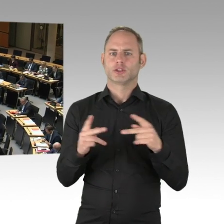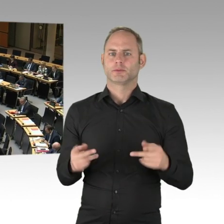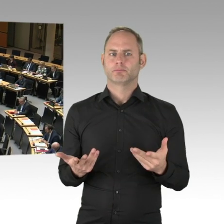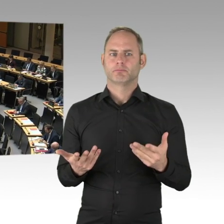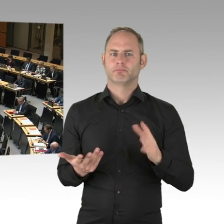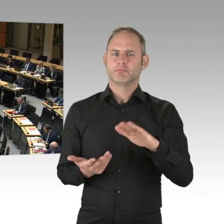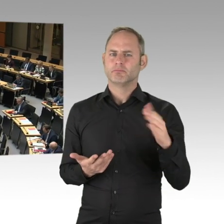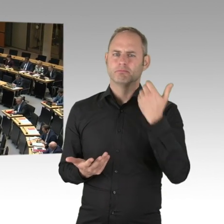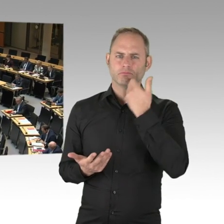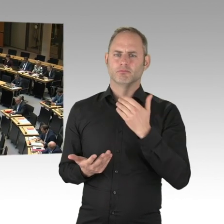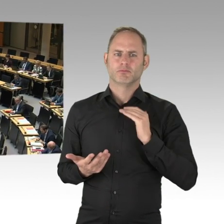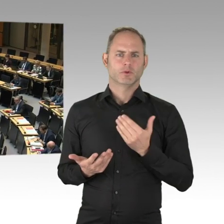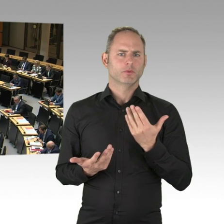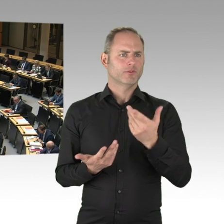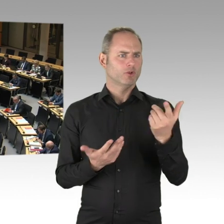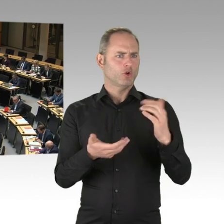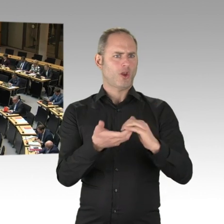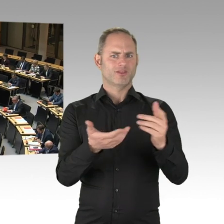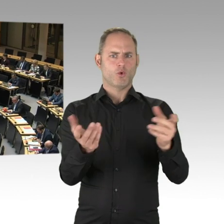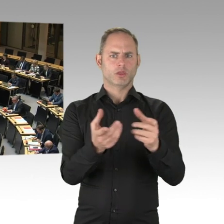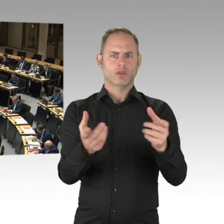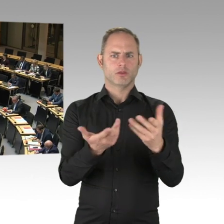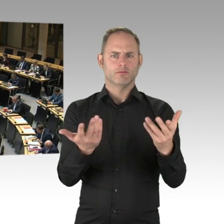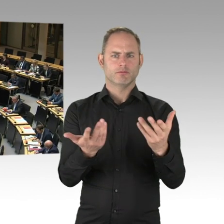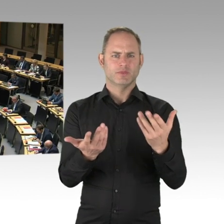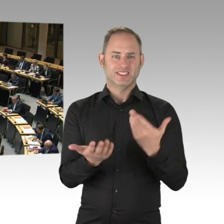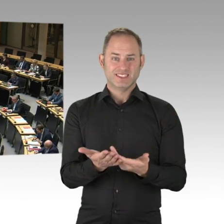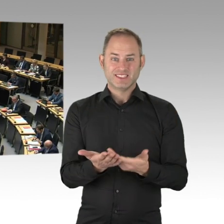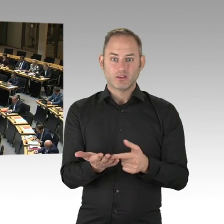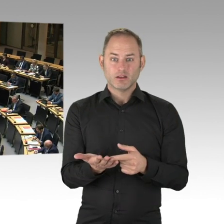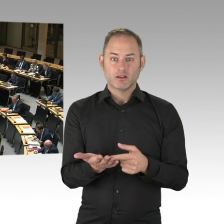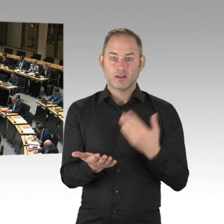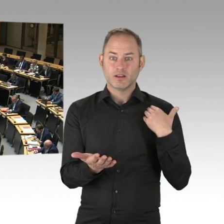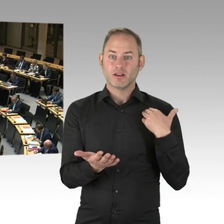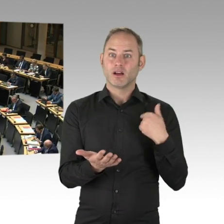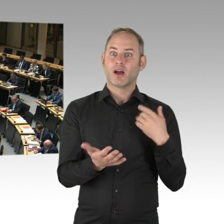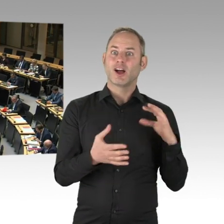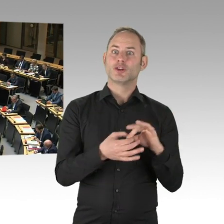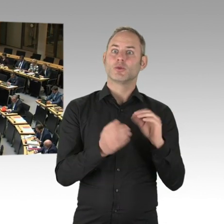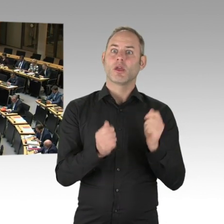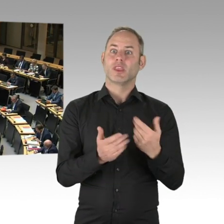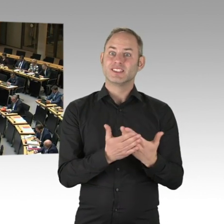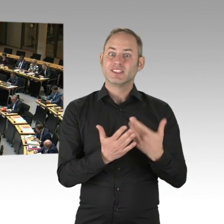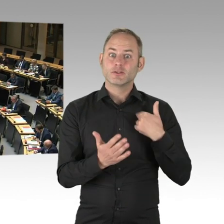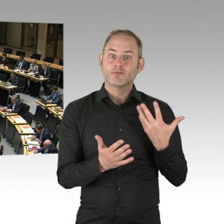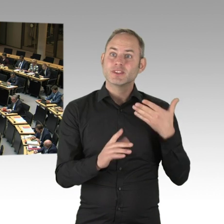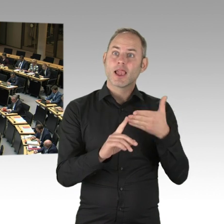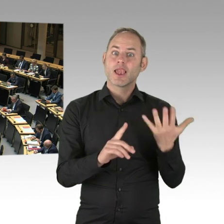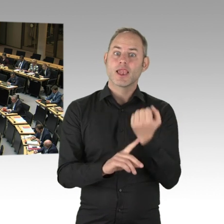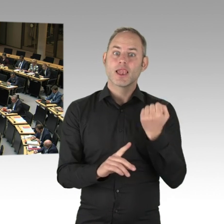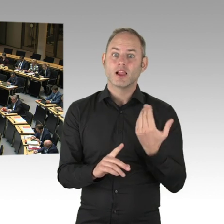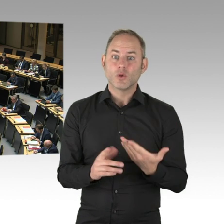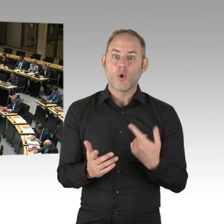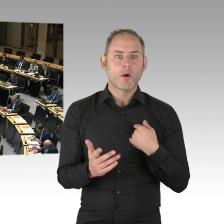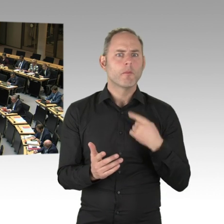hat. Ich hätte mir gewünscht, dass wir im CDU-Antrag vorgesehen, dieser auch als konkreter Ansprechpartner für Schulen, Jugendeinrichtungen